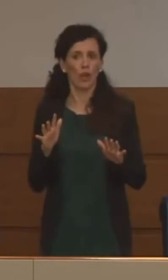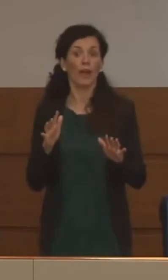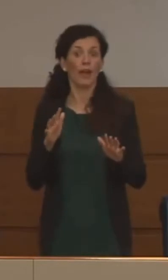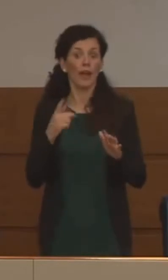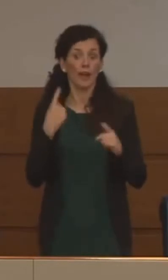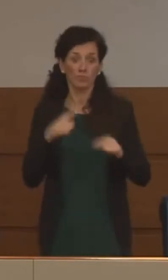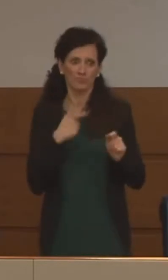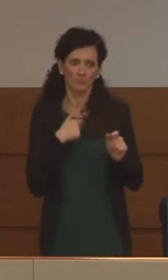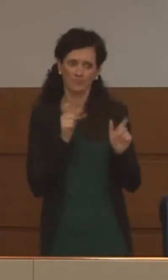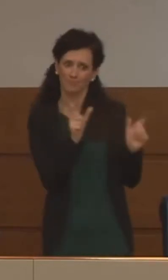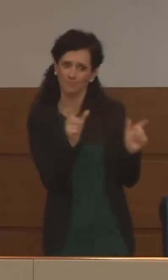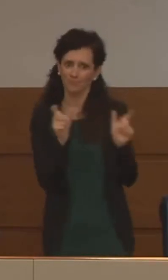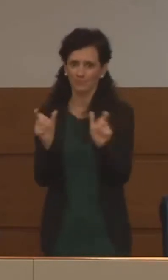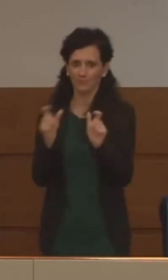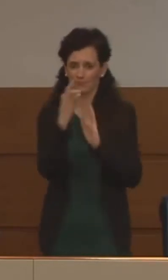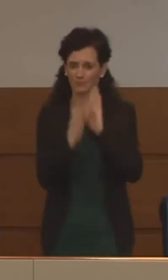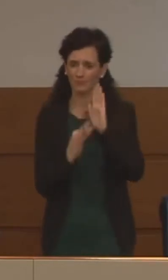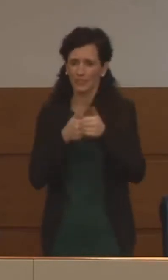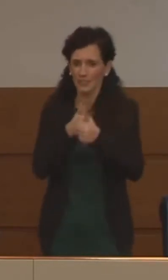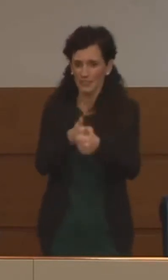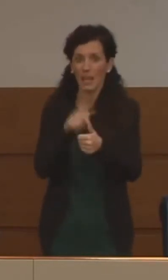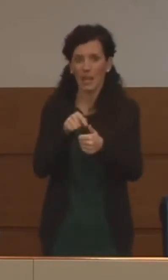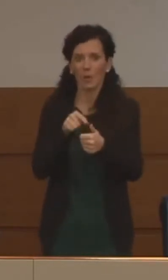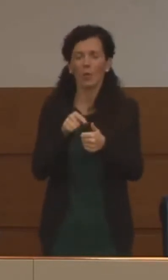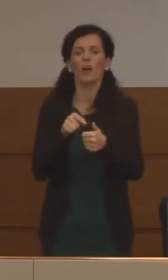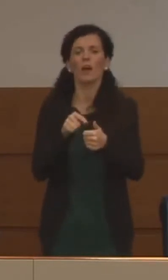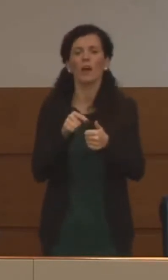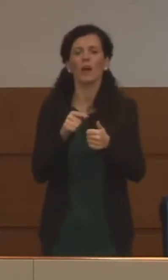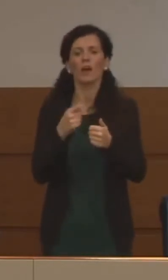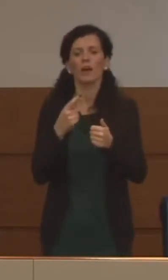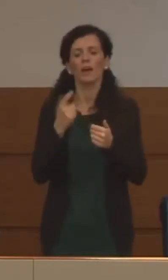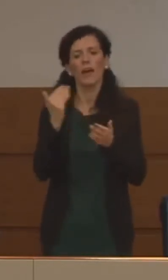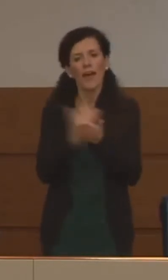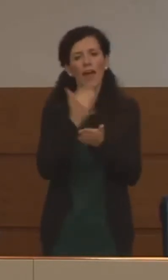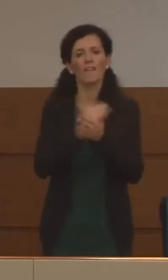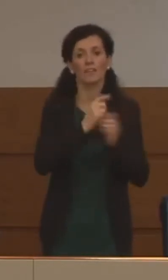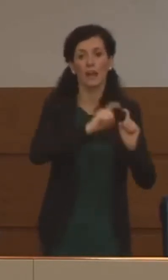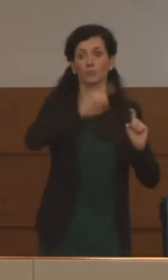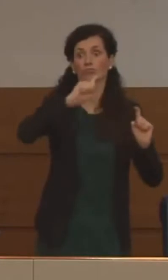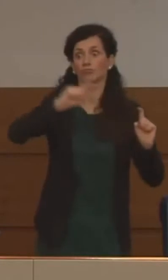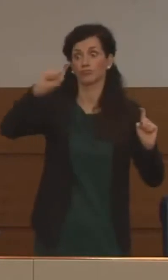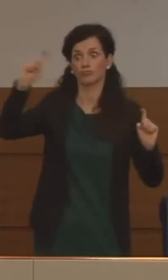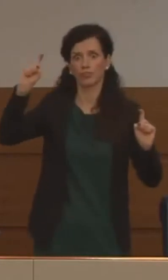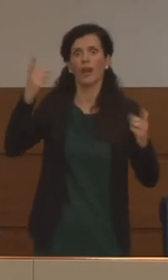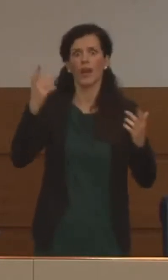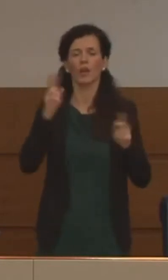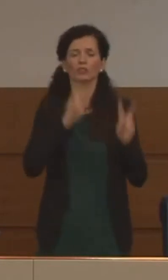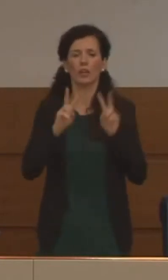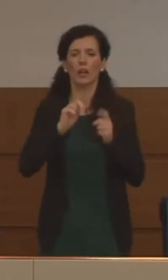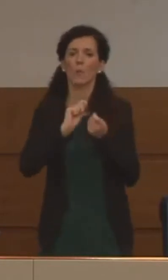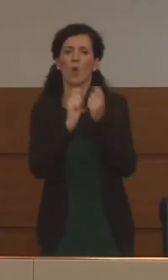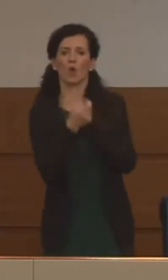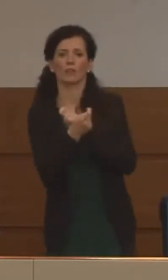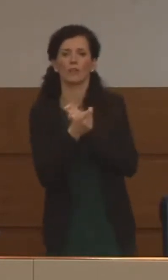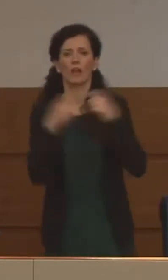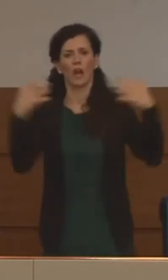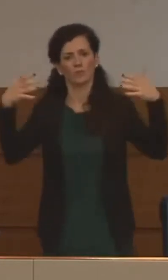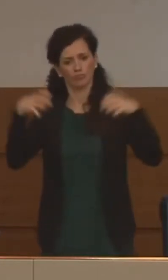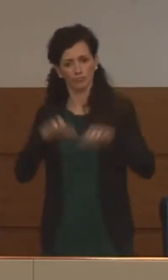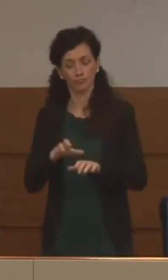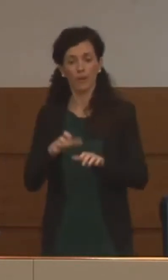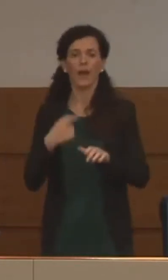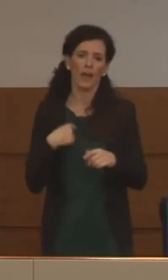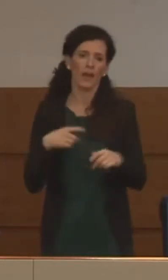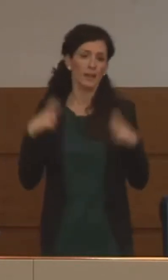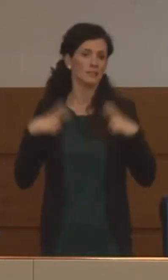13 efficaci in provincia di Bari. nel Va anche modificare la curva ricordato che quattro persone con e patologie confidiamo che il pregresse, fatto risultate che anche positive al altri paesi coronavirus, d'Europa sono le adottino